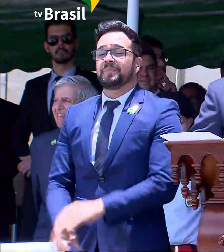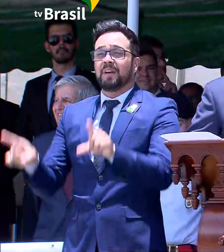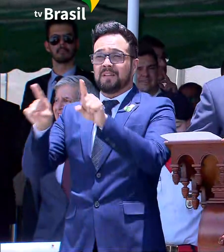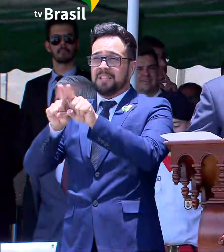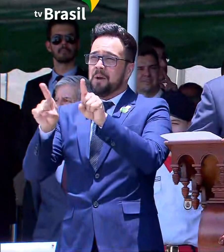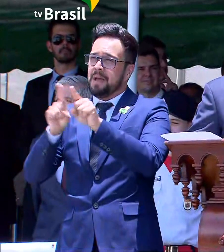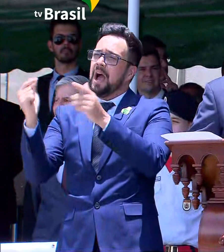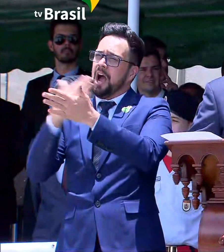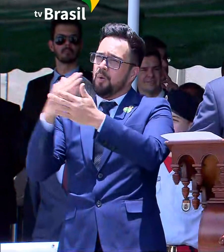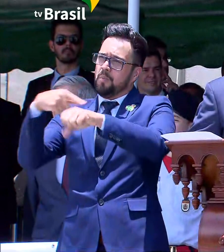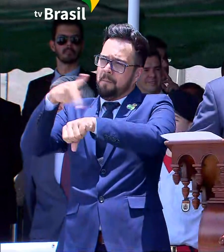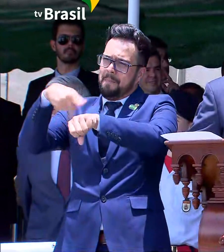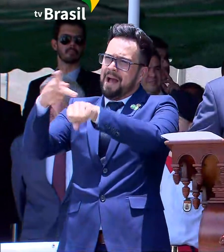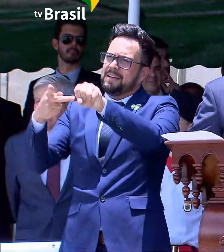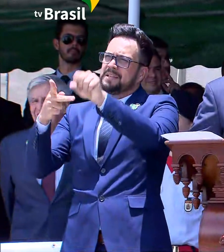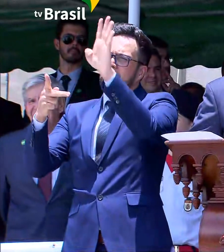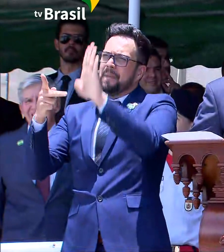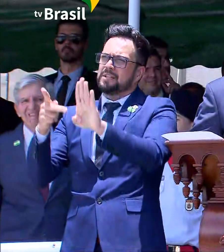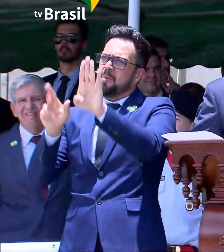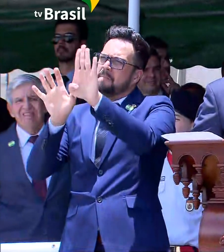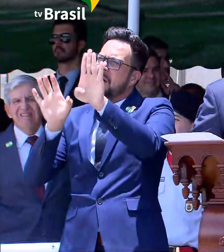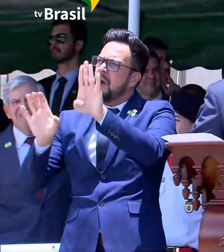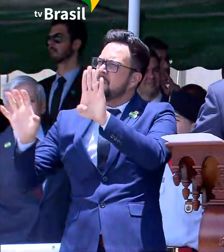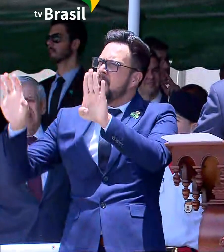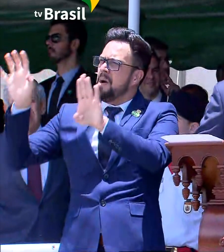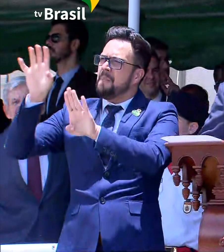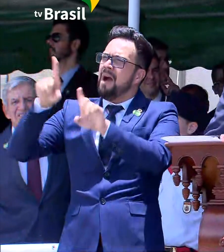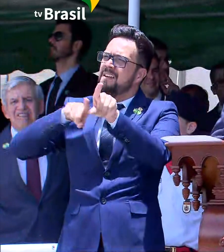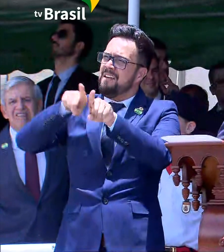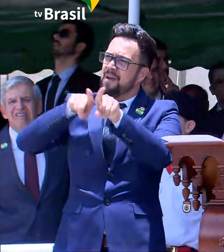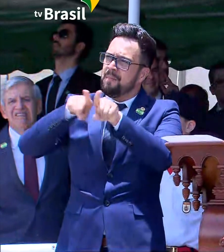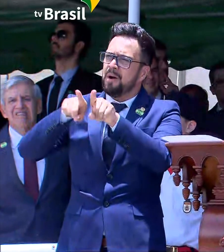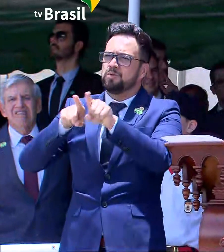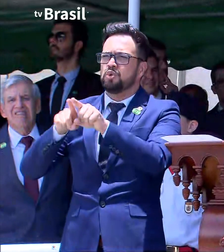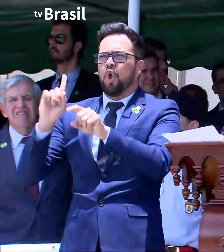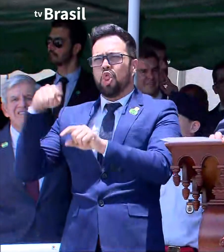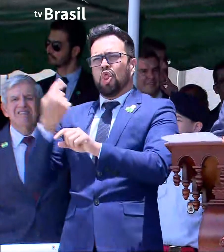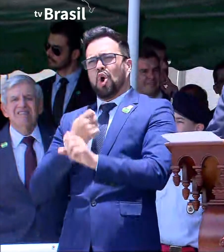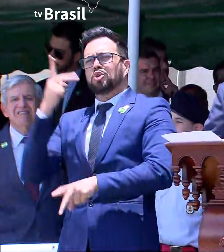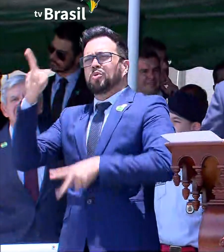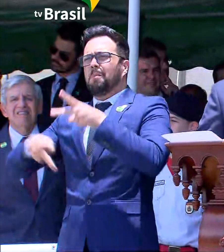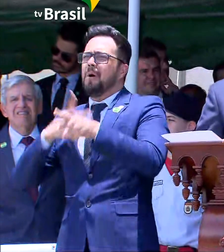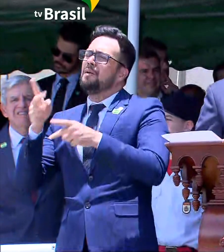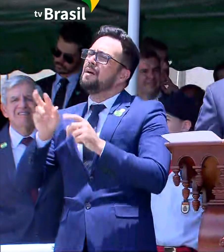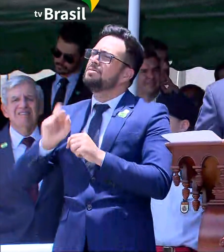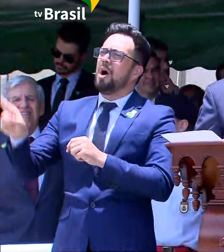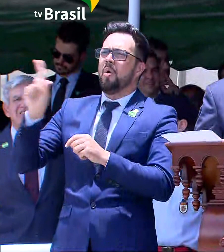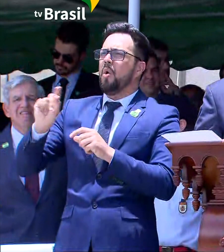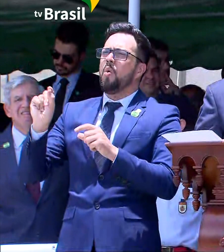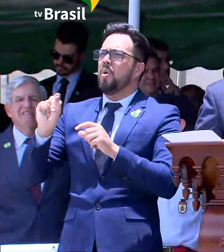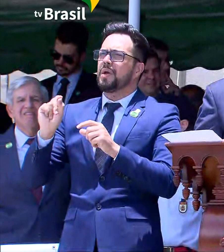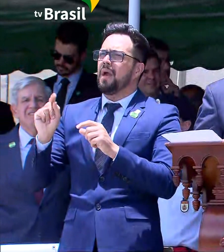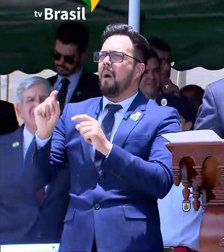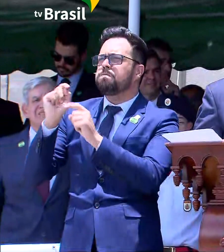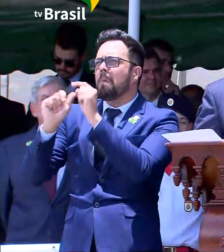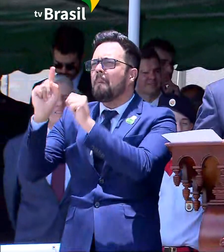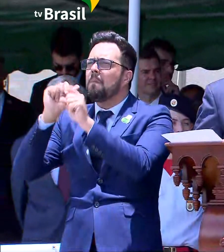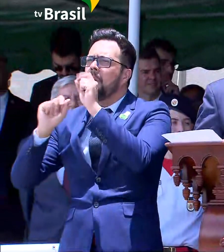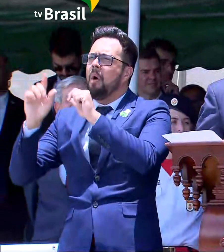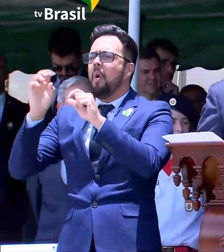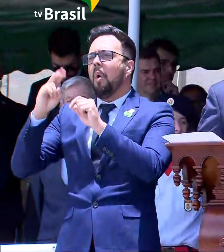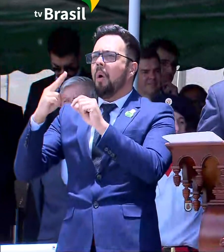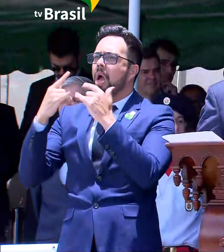Também, países irmãos, que os nossos povos não se deixem persuadir ou